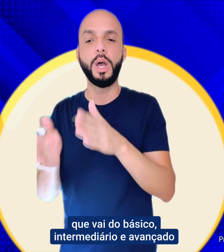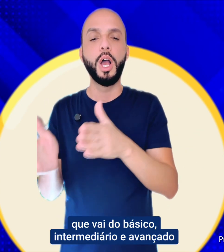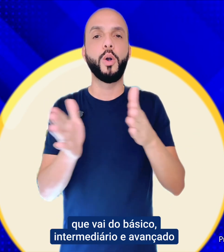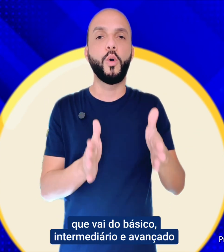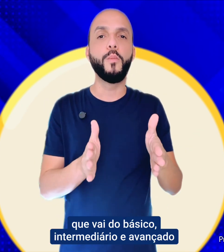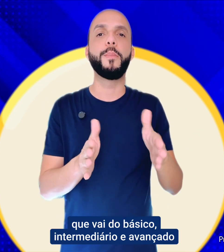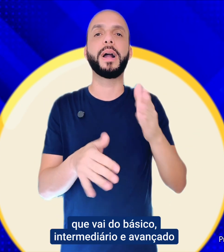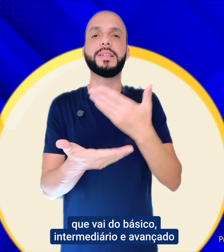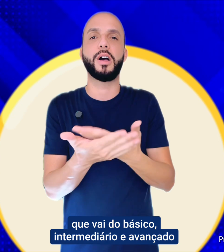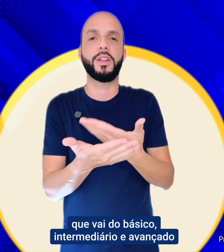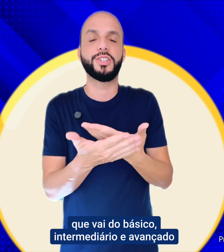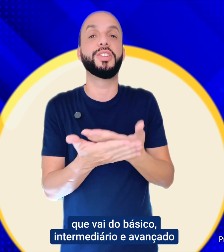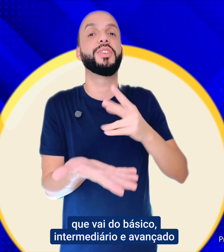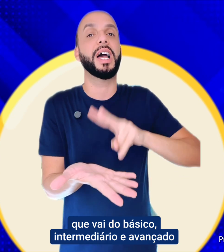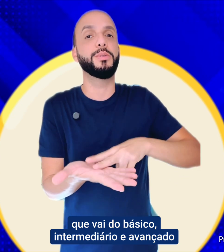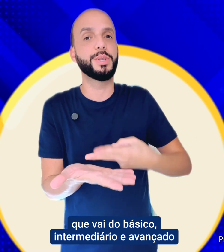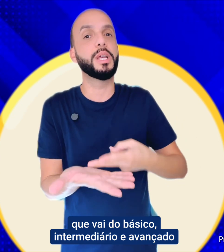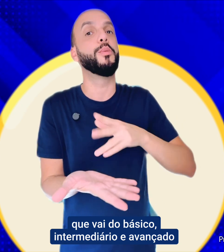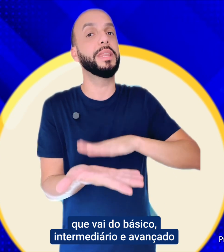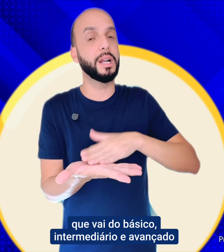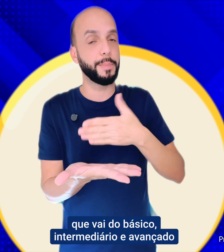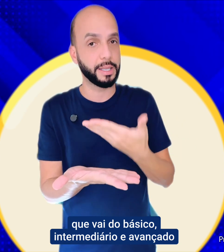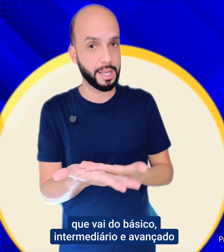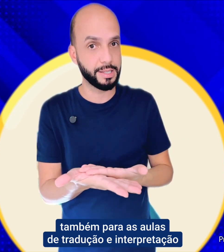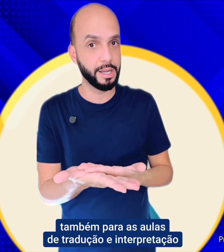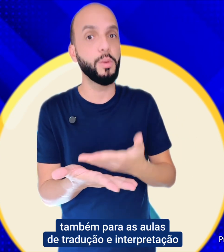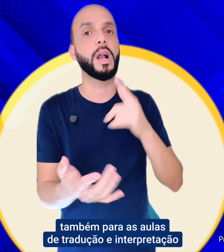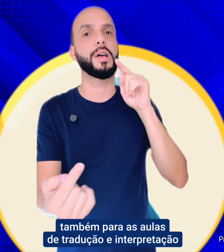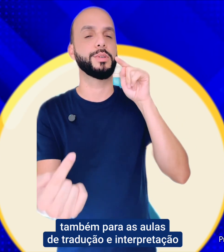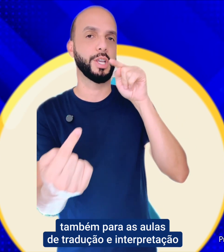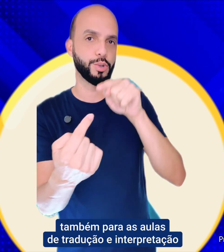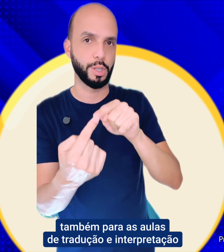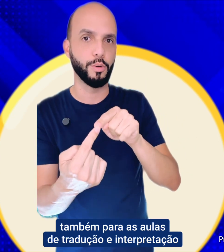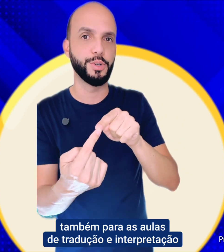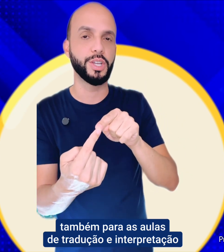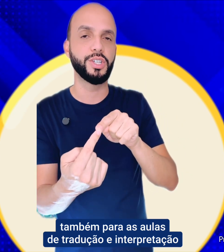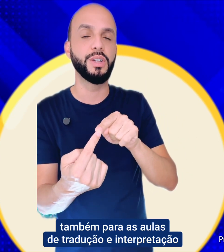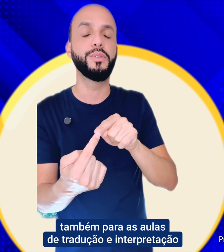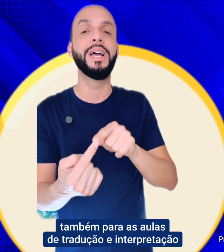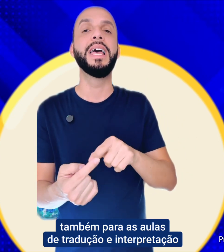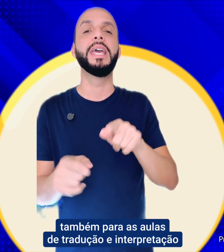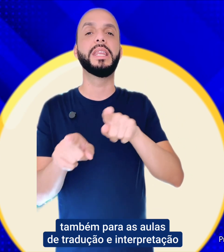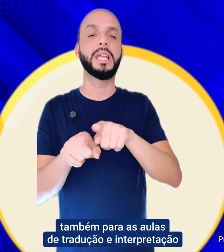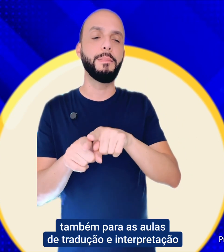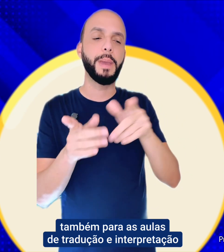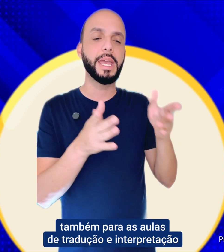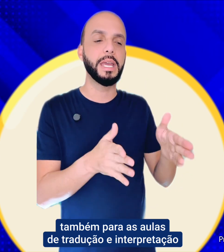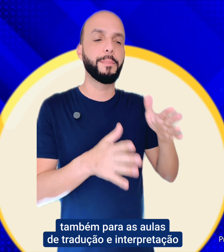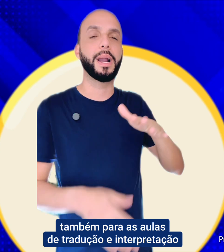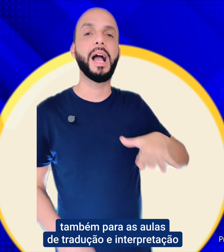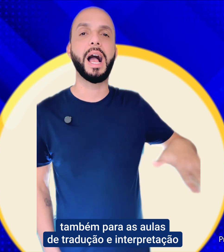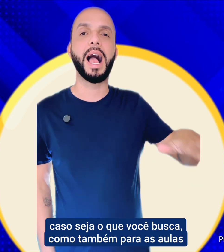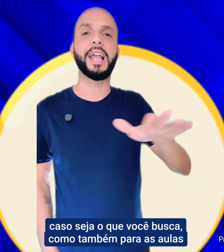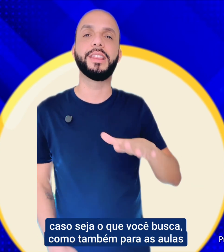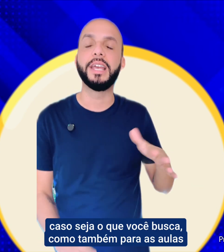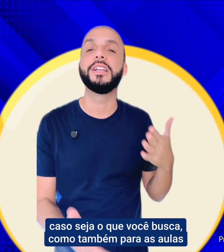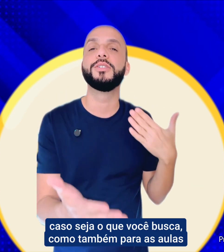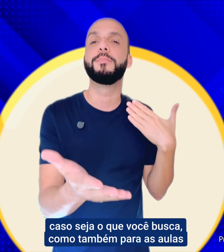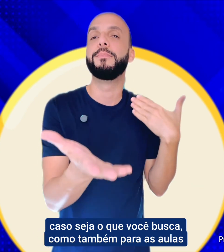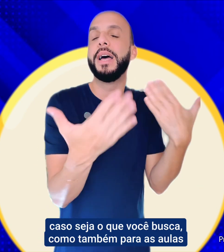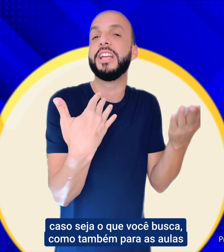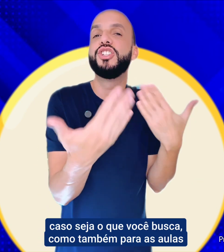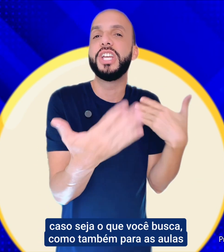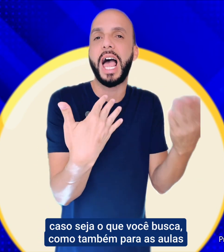avançado, como para as aulas de tradução e interpretação, caso seja o teu objetivo, e também aí para a área